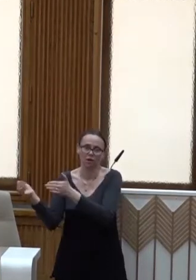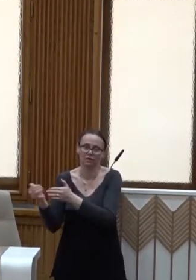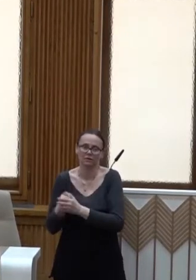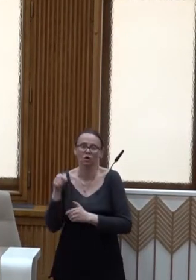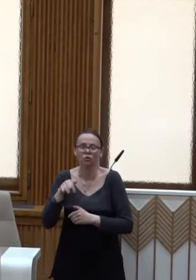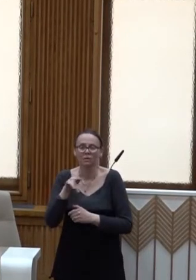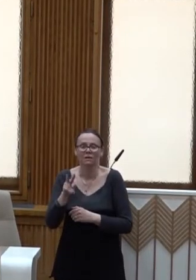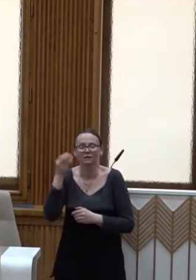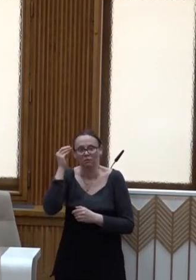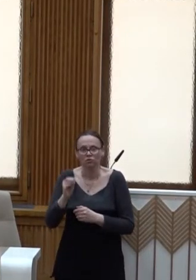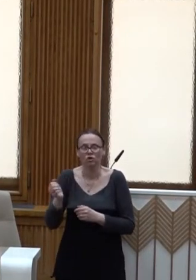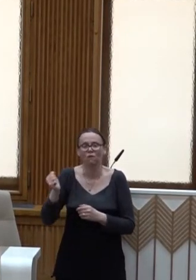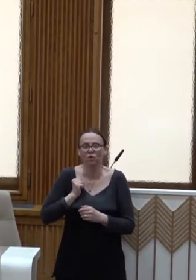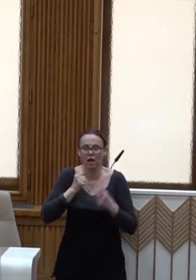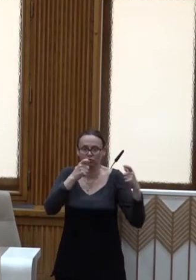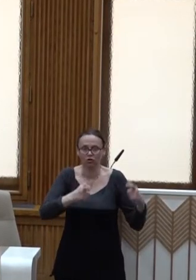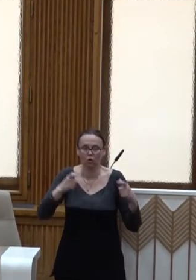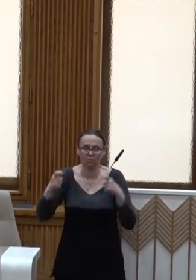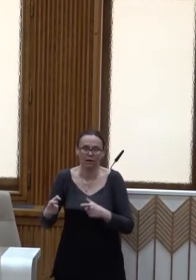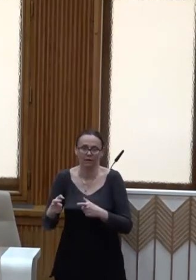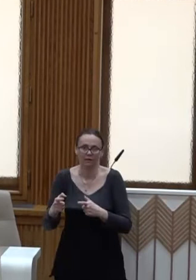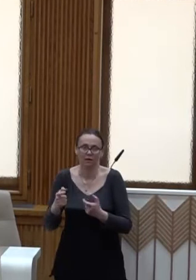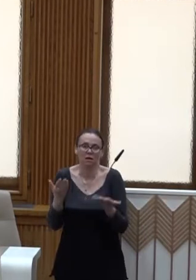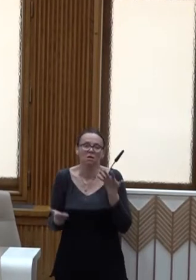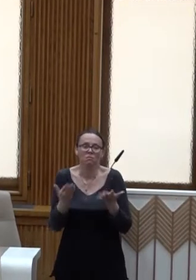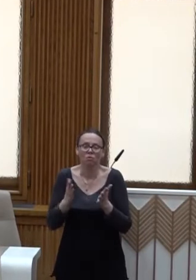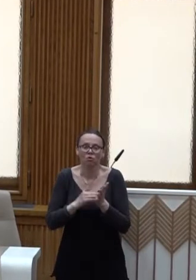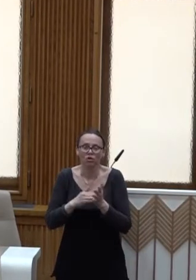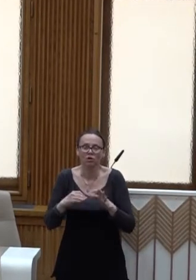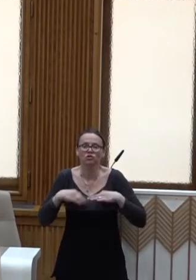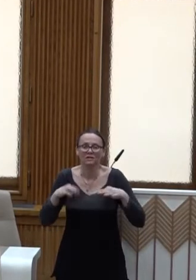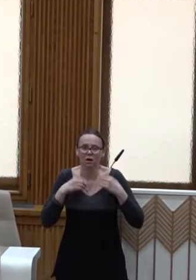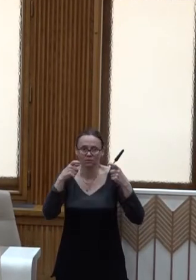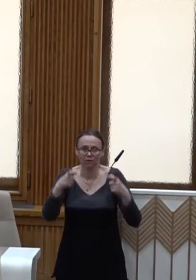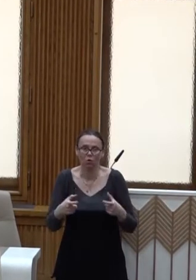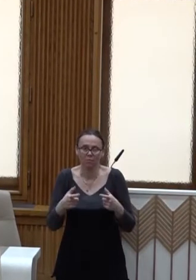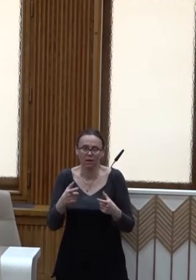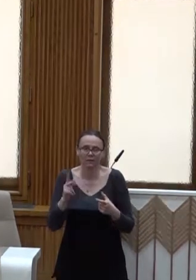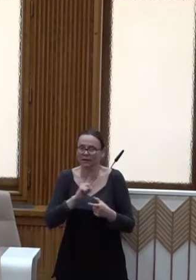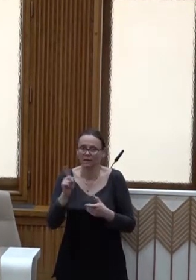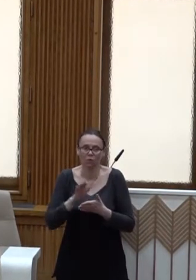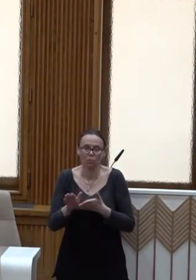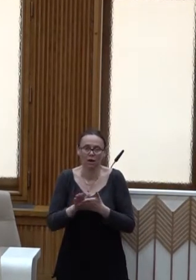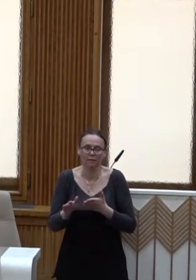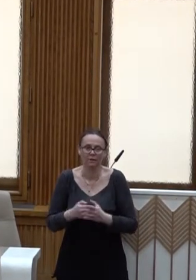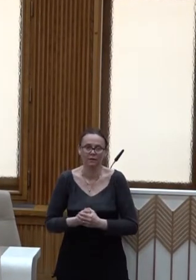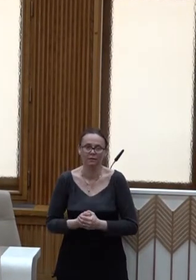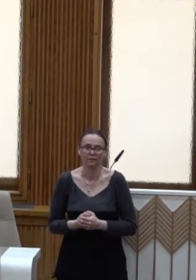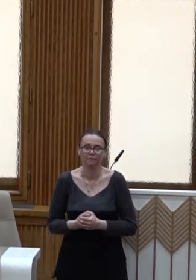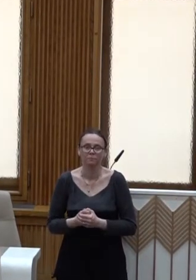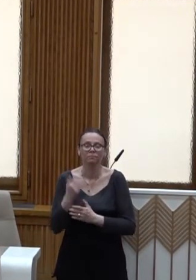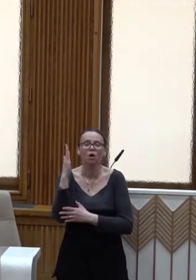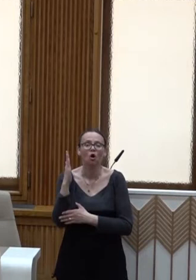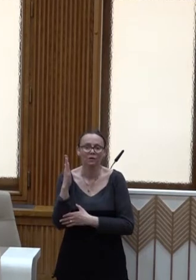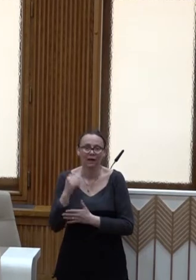Tukaj pride v poštev vojaški objekti, mogoče kak zdravstveni objekt, ki ni uporabljen,